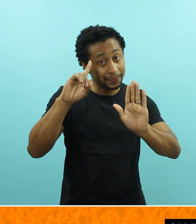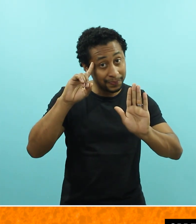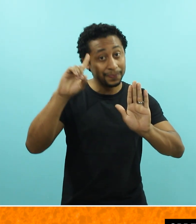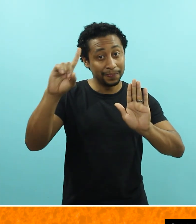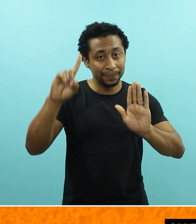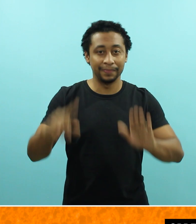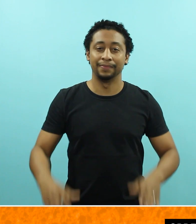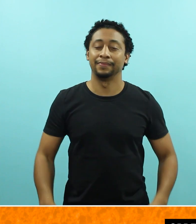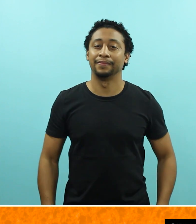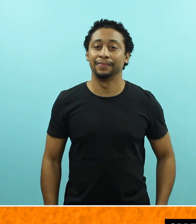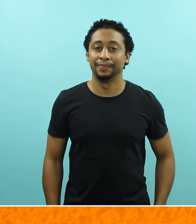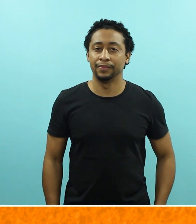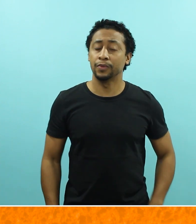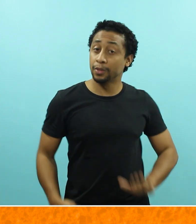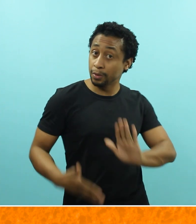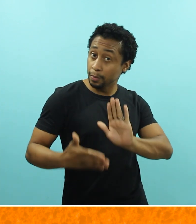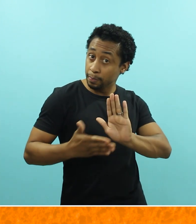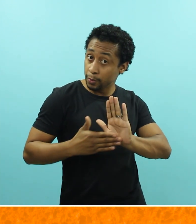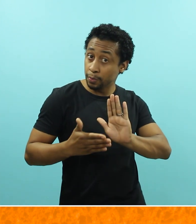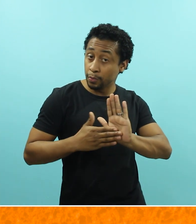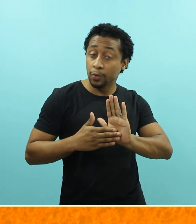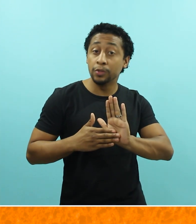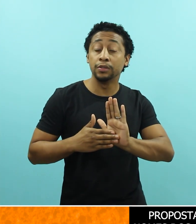Ordem do dia.